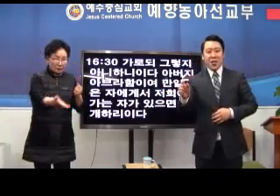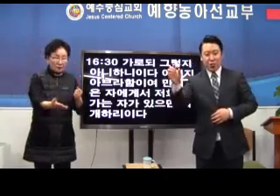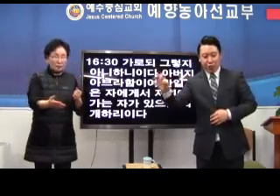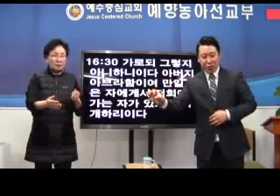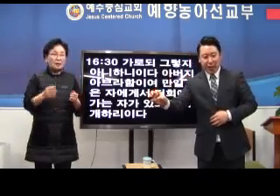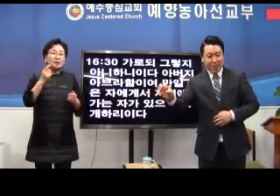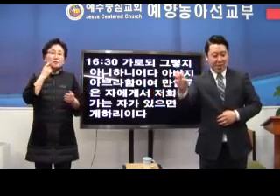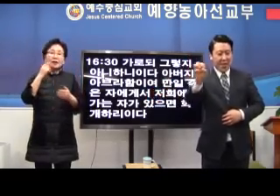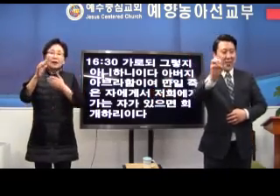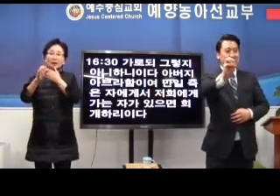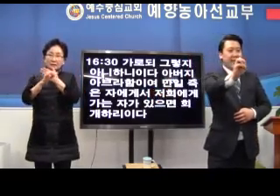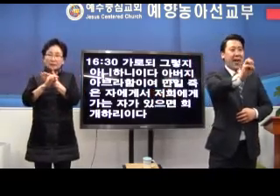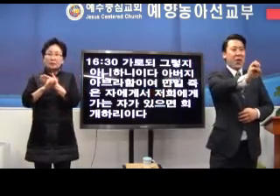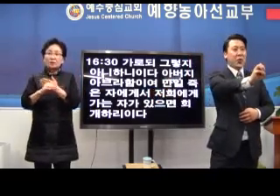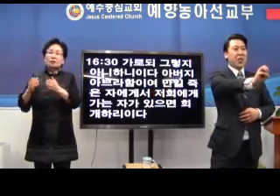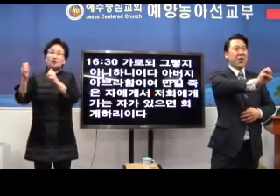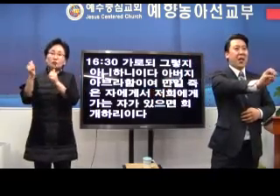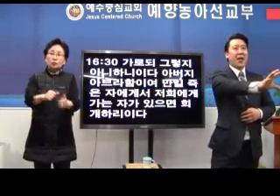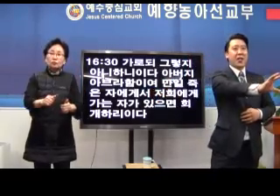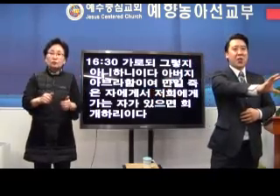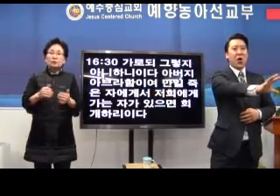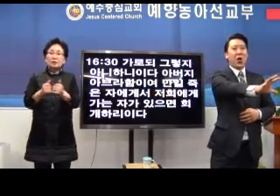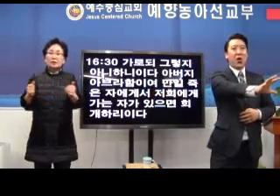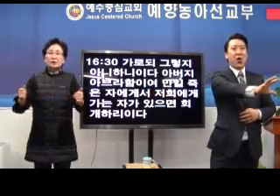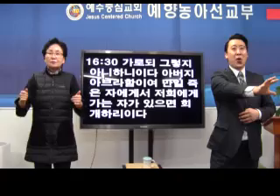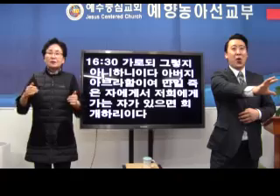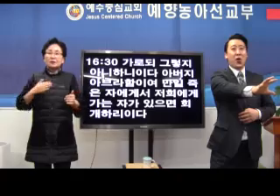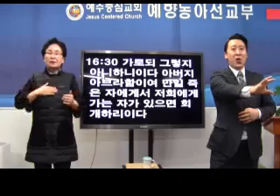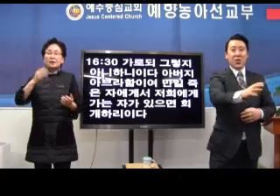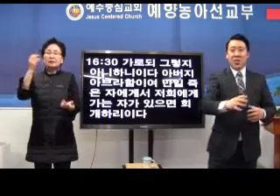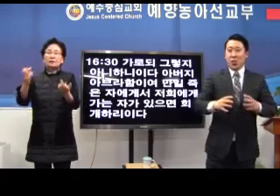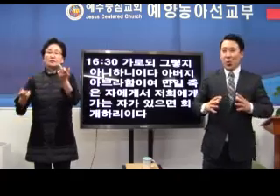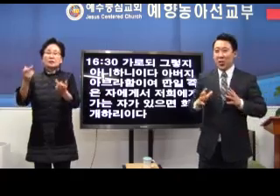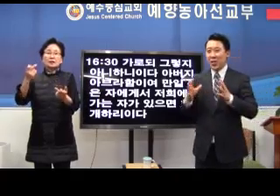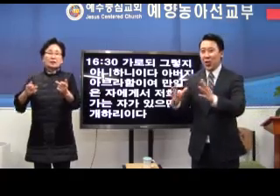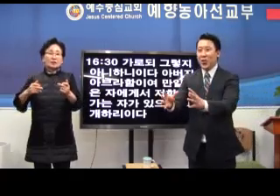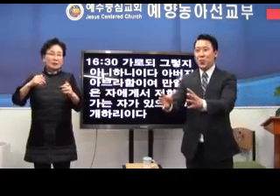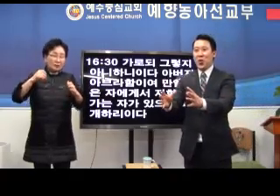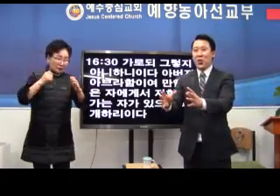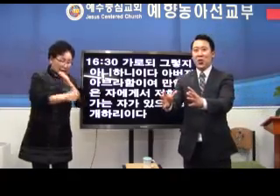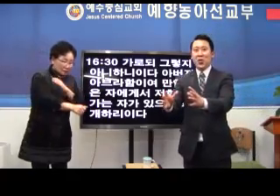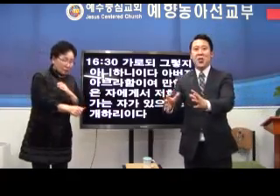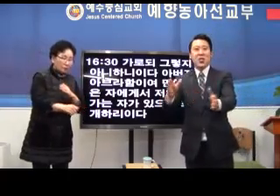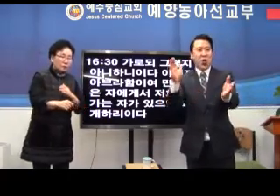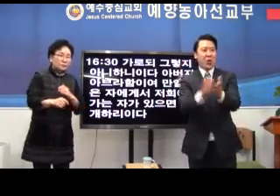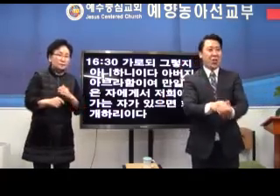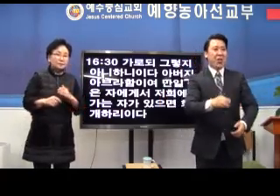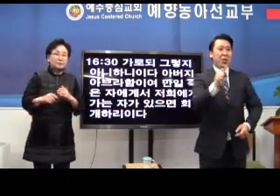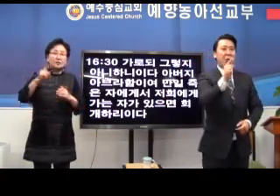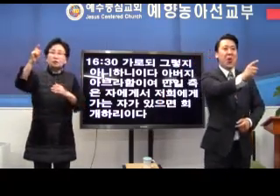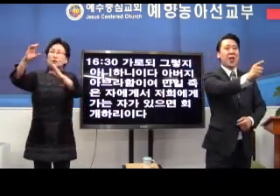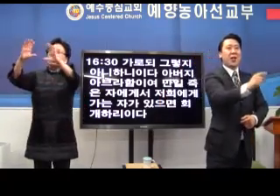만일 죽은 사람이 나의 형제들에게 가서 이 소식을 전해주면 저들이